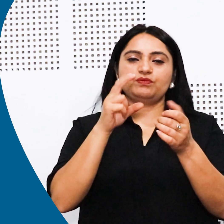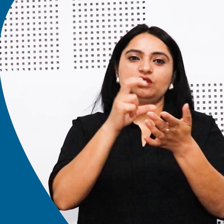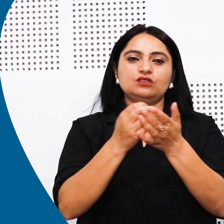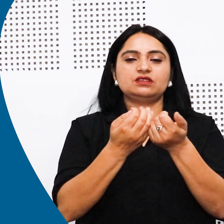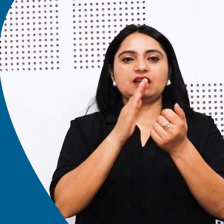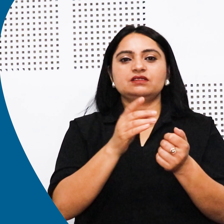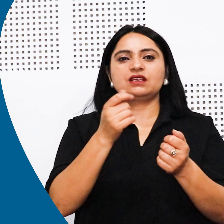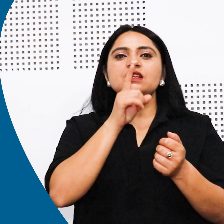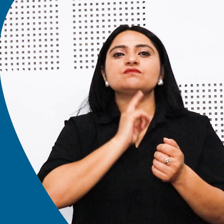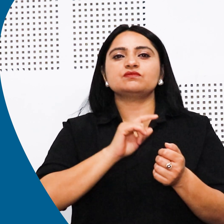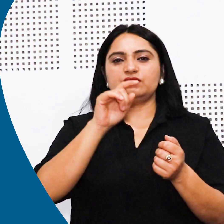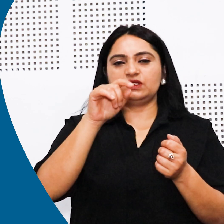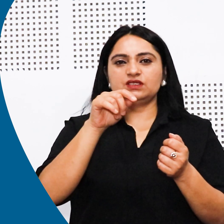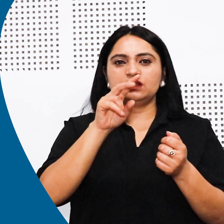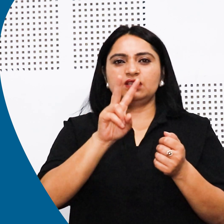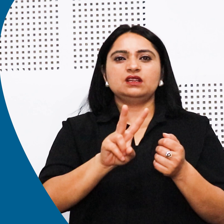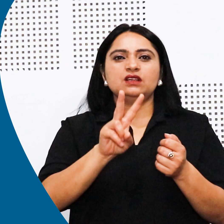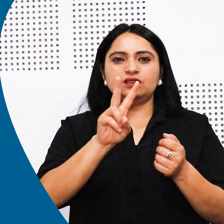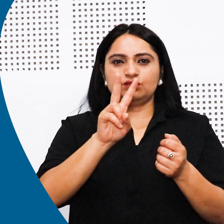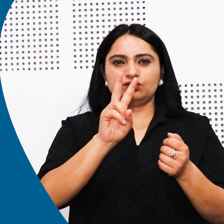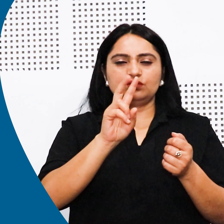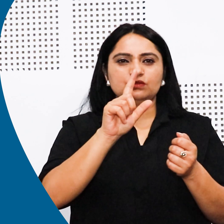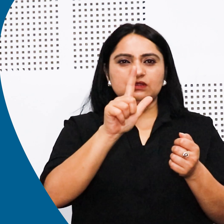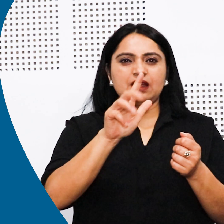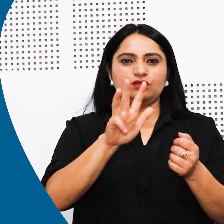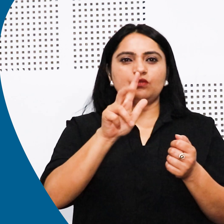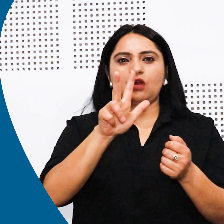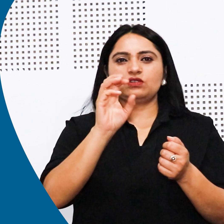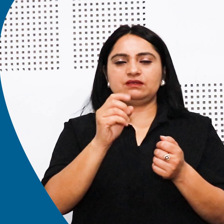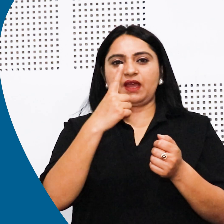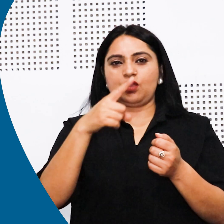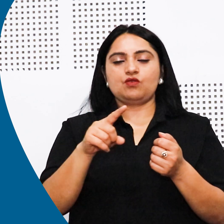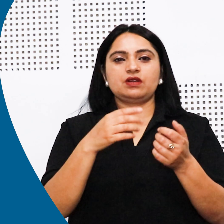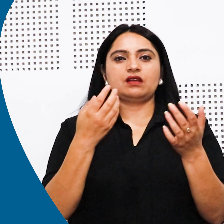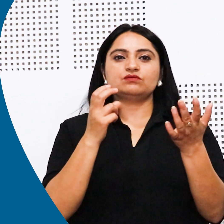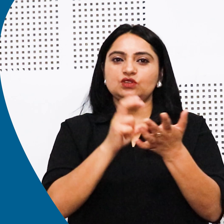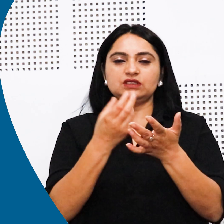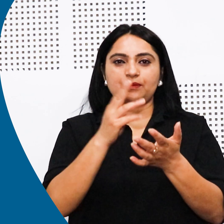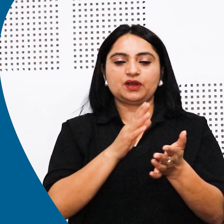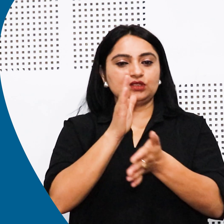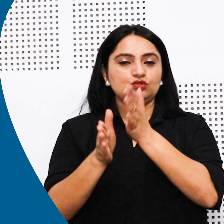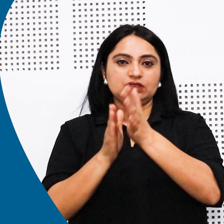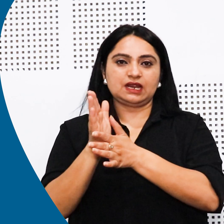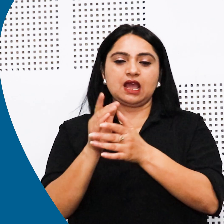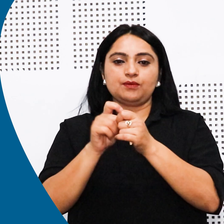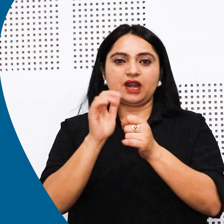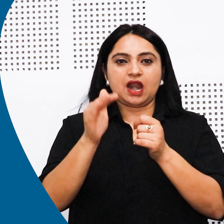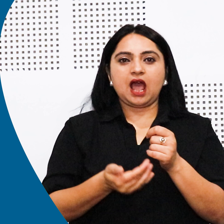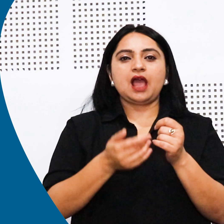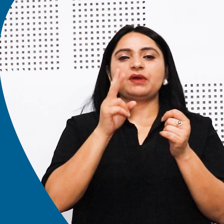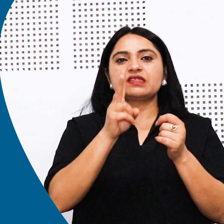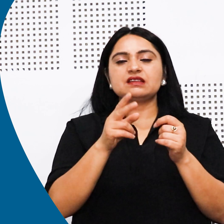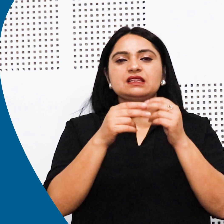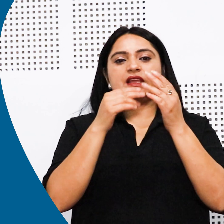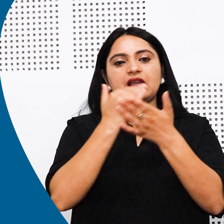वर्ष 2079-80मा एउटा टोल विकास संस्था दर्ता भएको छ। योजना लिएर आएमा टोल विकास संस्थालाई कार्यक्रम र बजेट